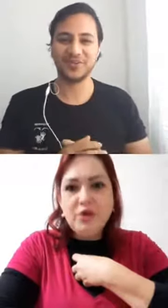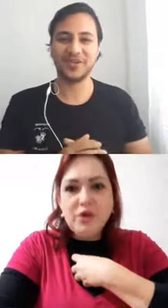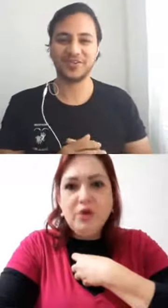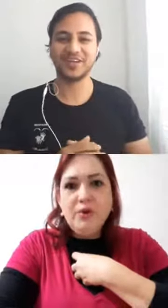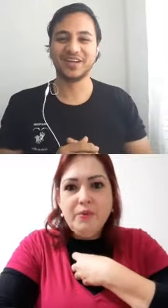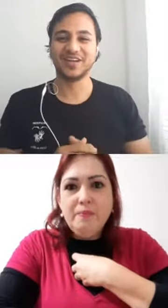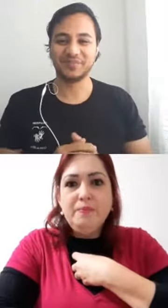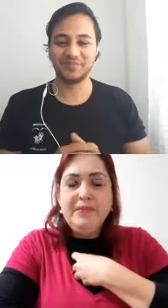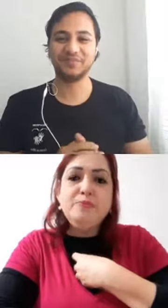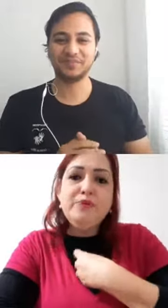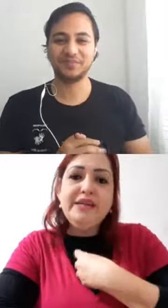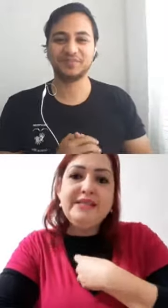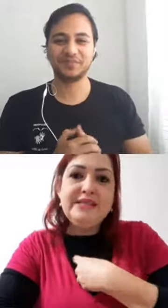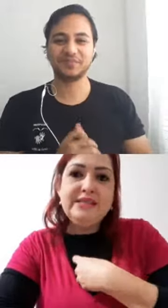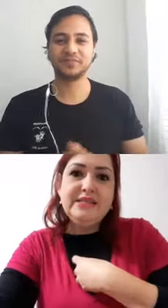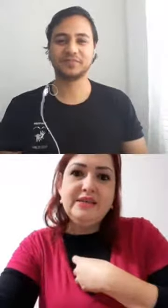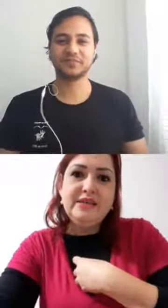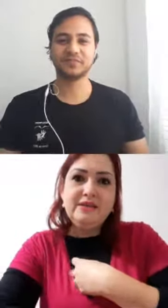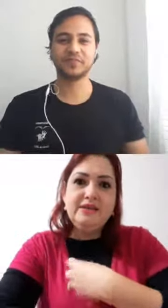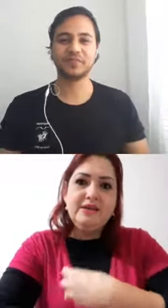Muito bem, Jana. Mesmo